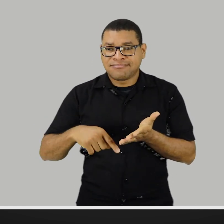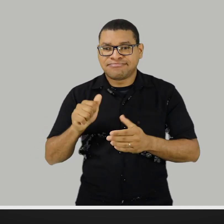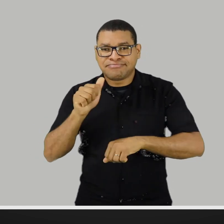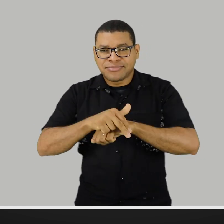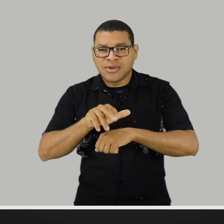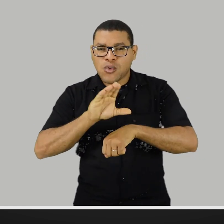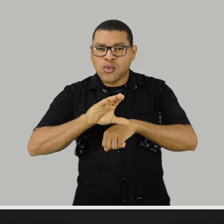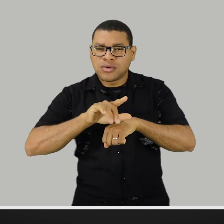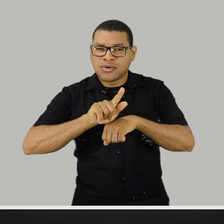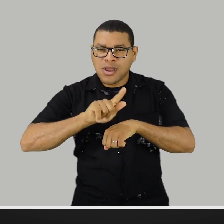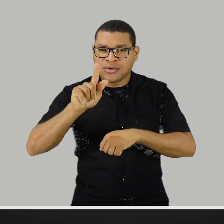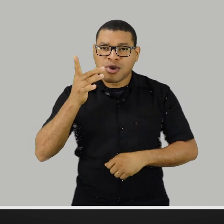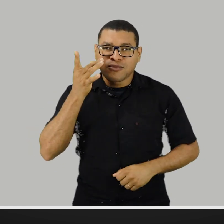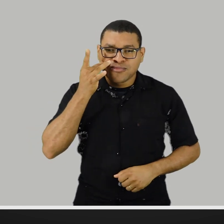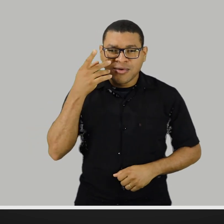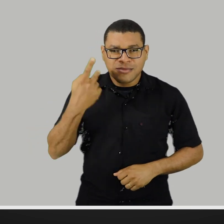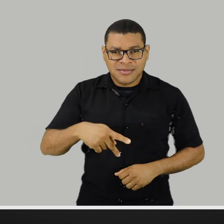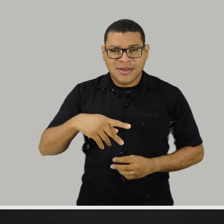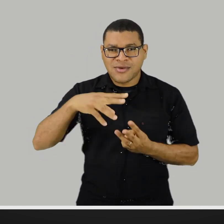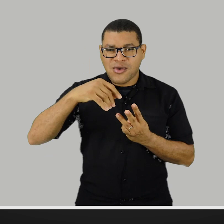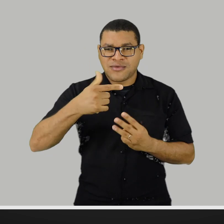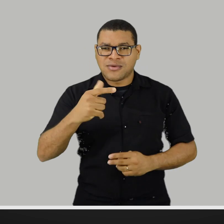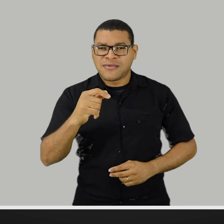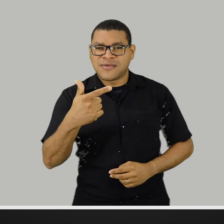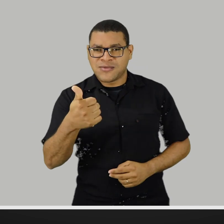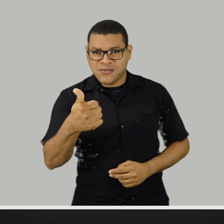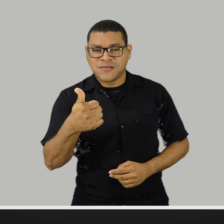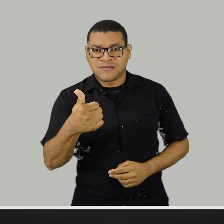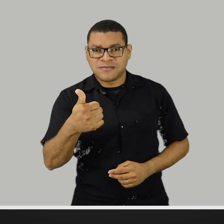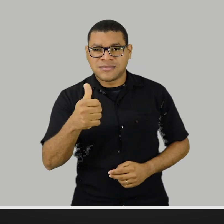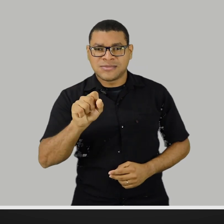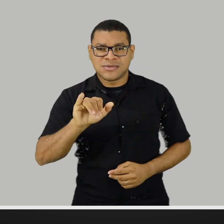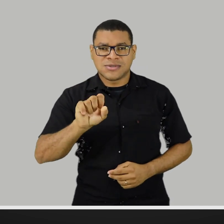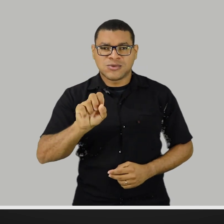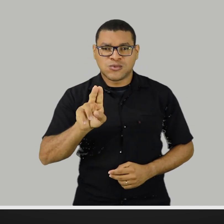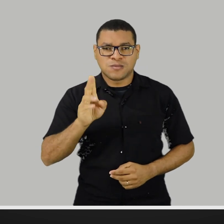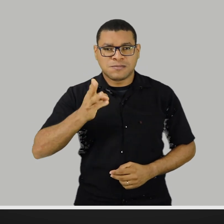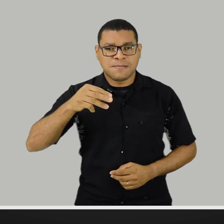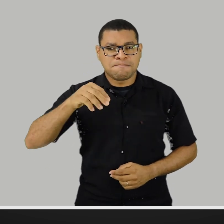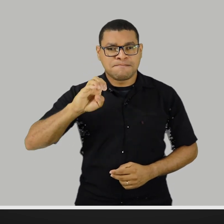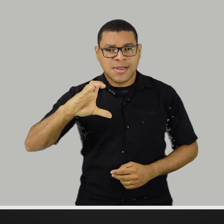para ingresso em cursos de graduação presencial da UFS 2021